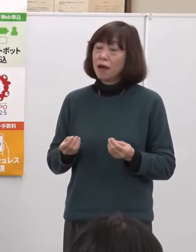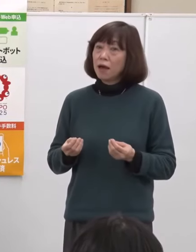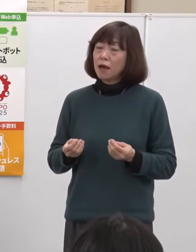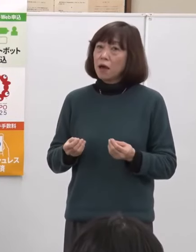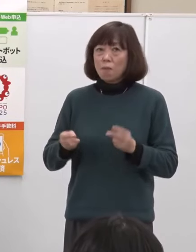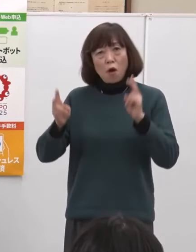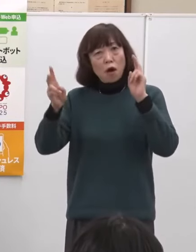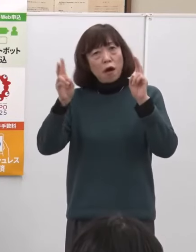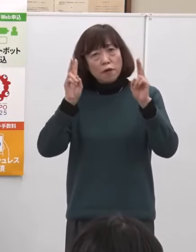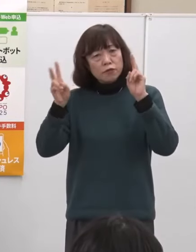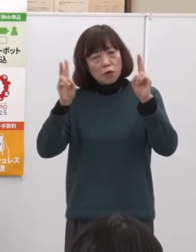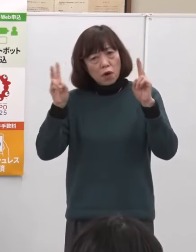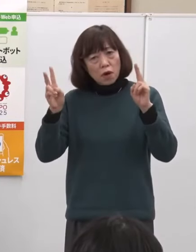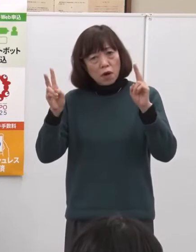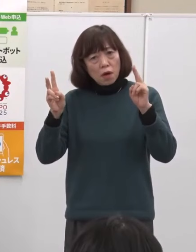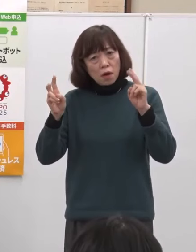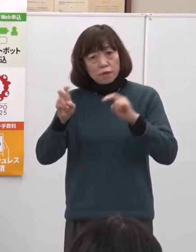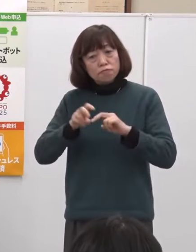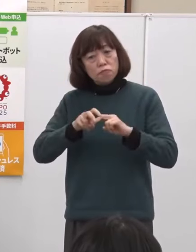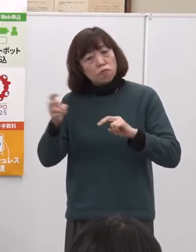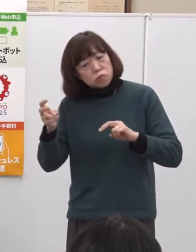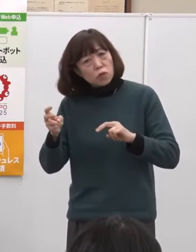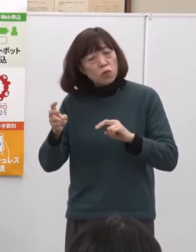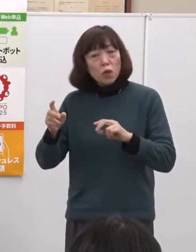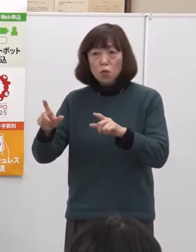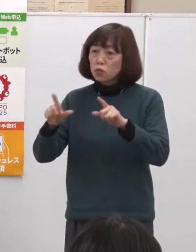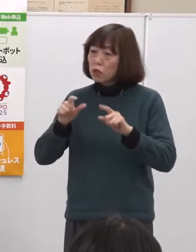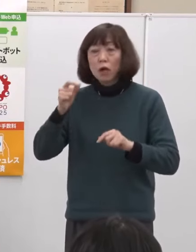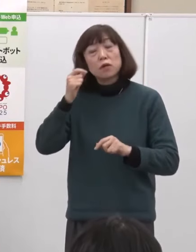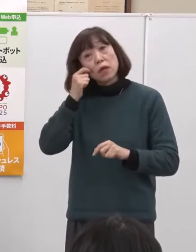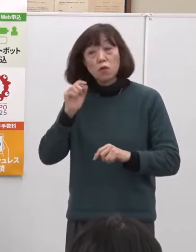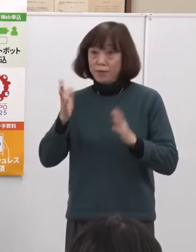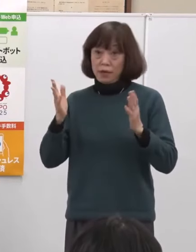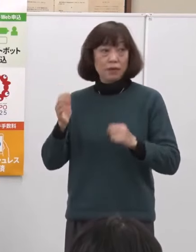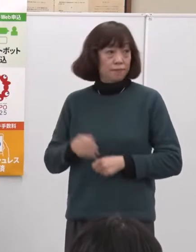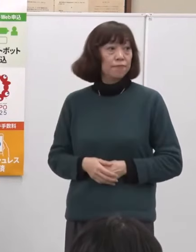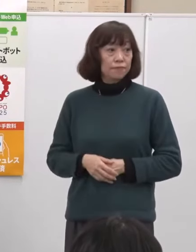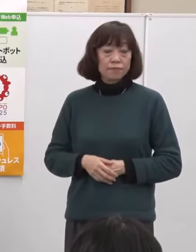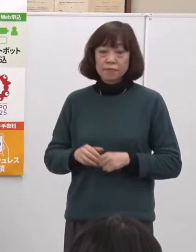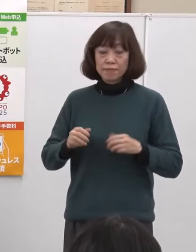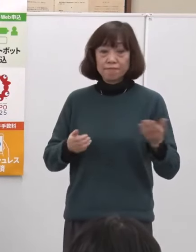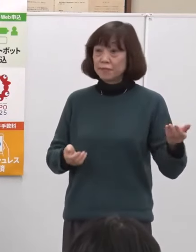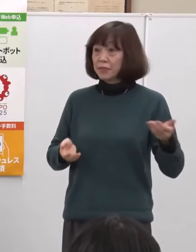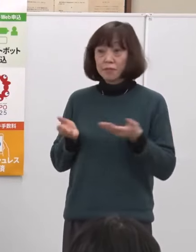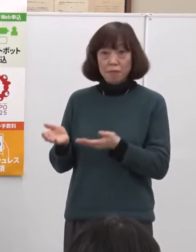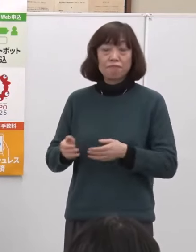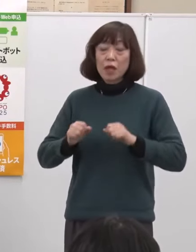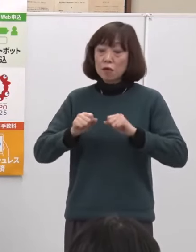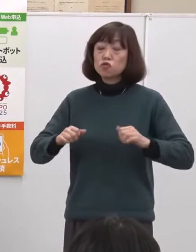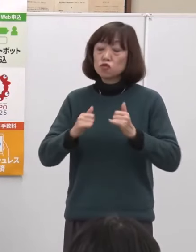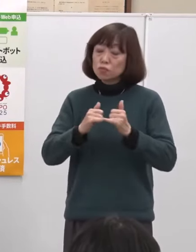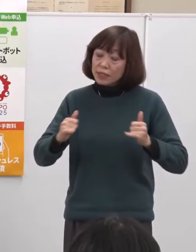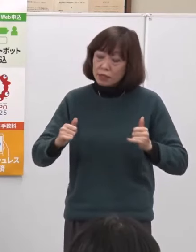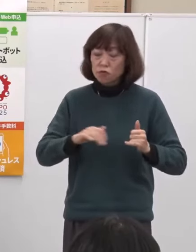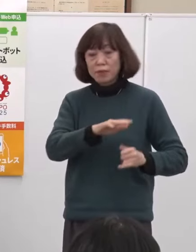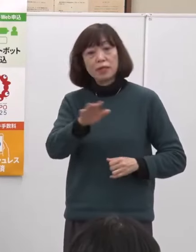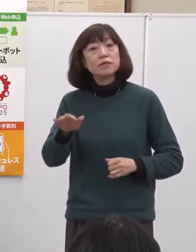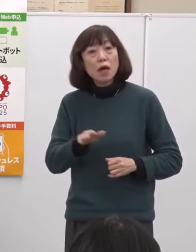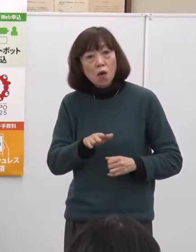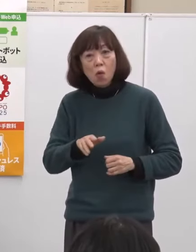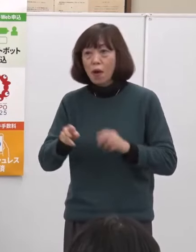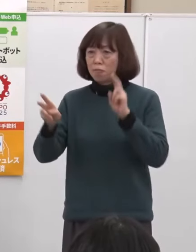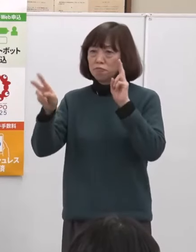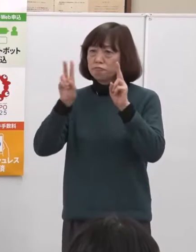えられないということではないと思っております。 住民の方々は事業者に聞きたかったということなんです